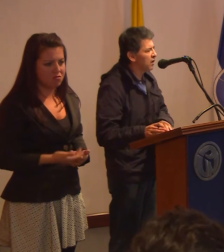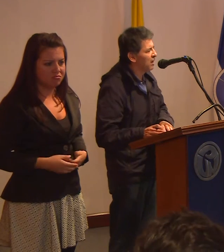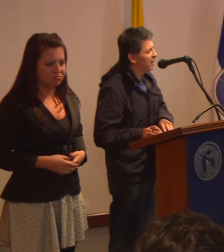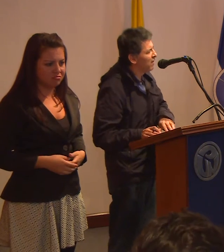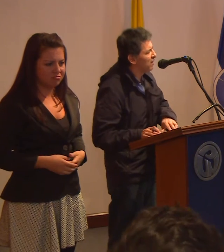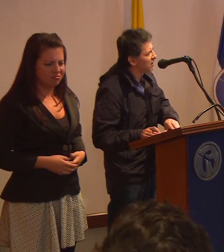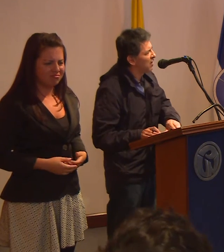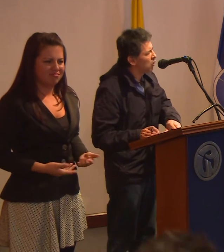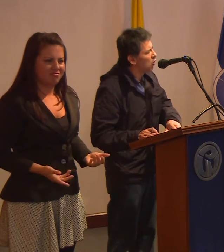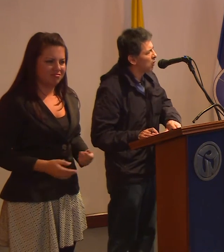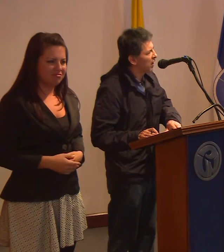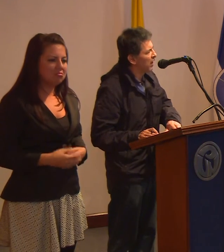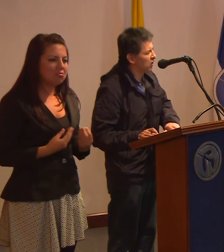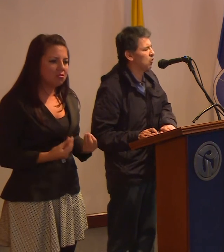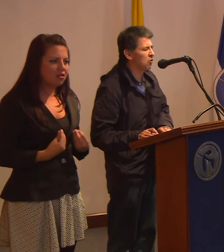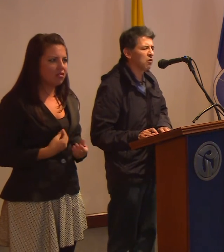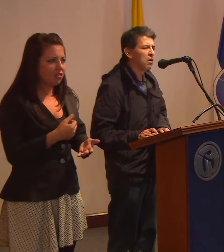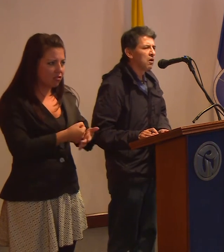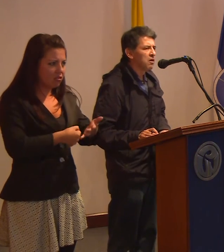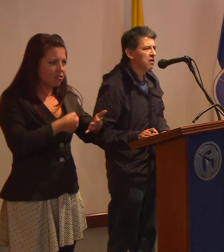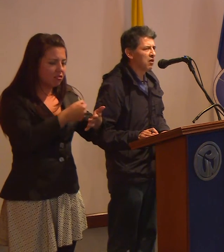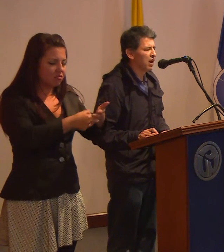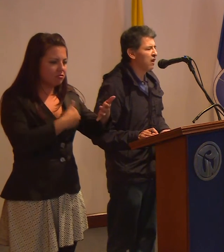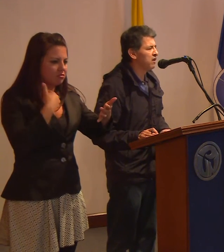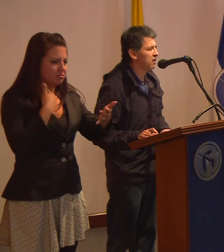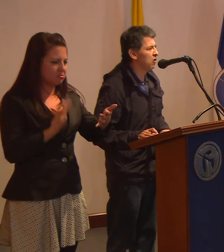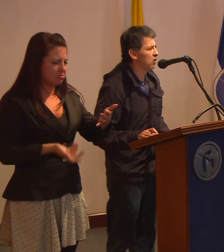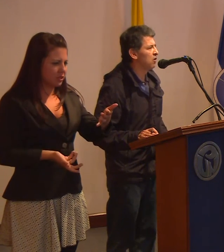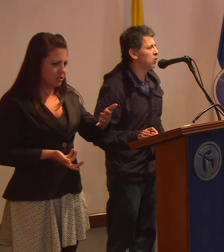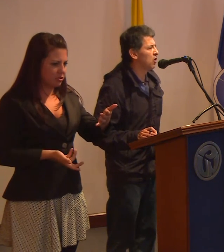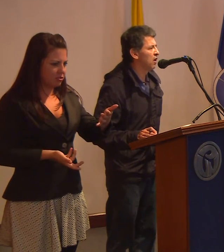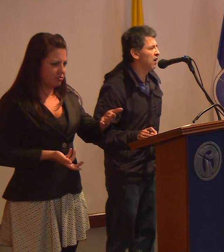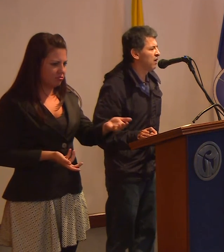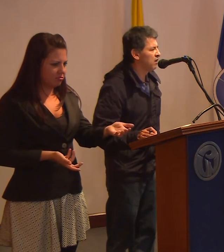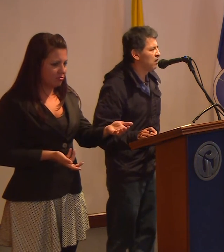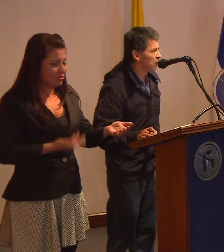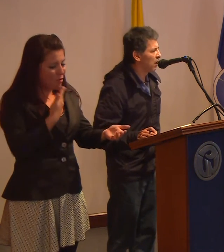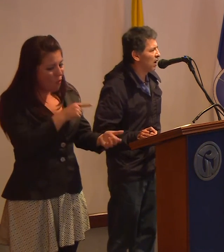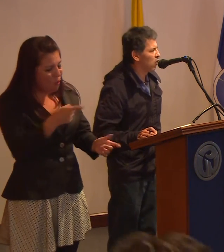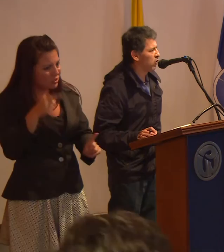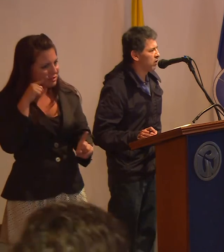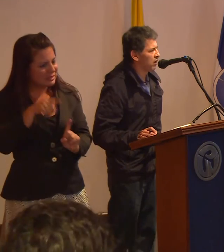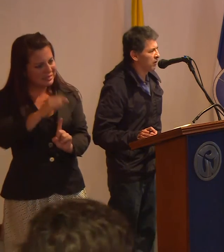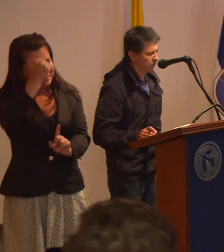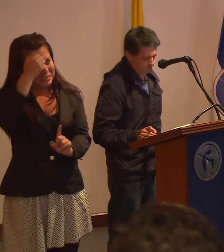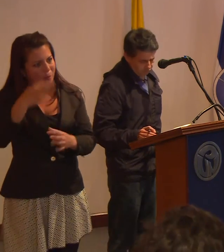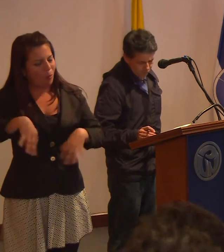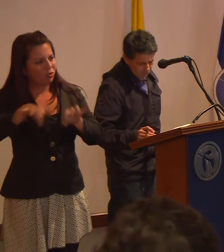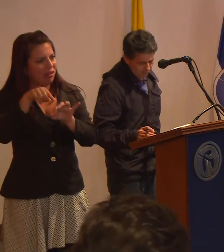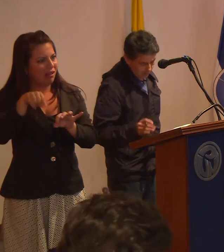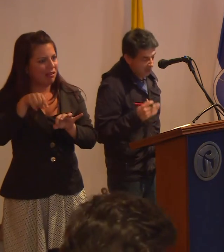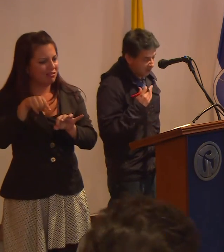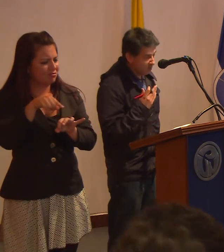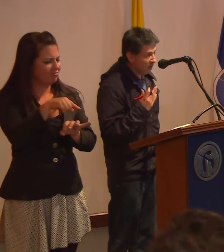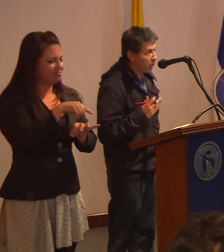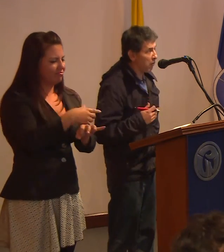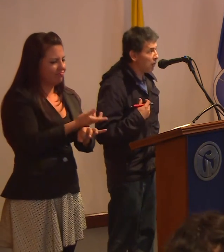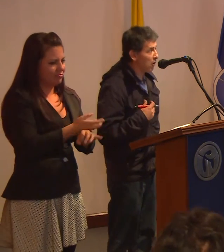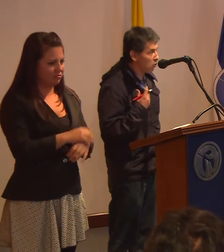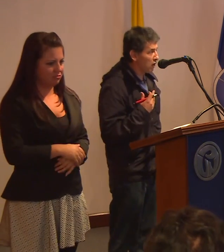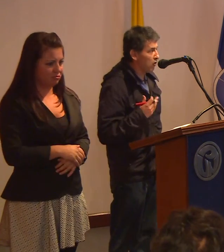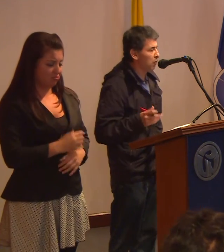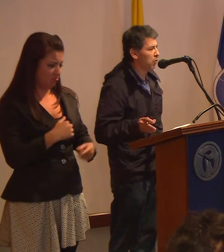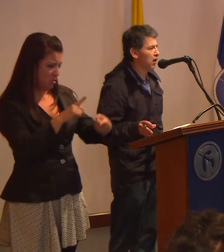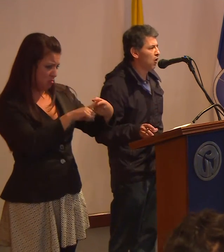¿Por qué vamos a seguir insistiendo en eso si deberían existir otras prioridades para la universidad? Esa es una